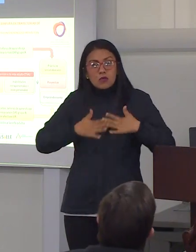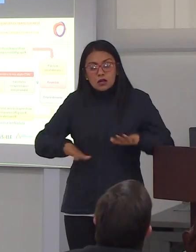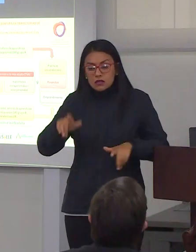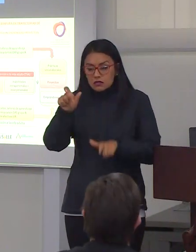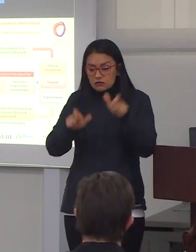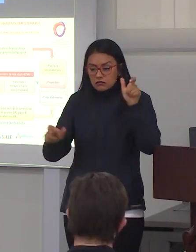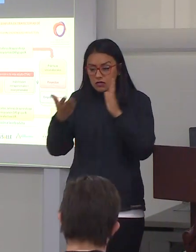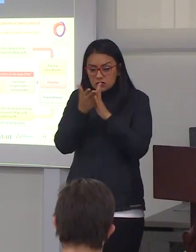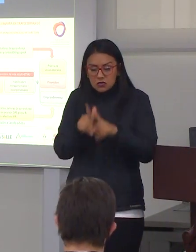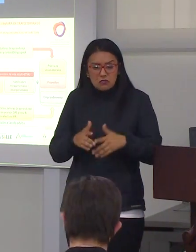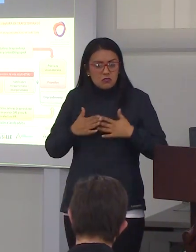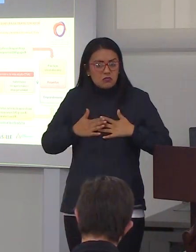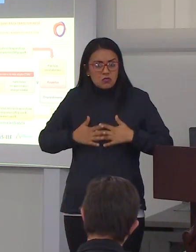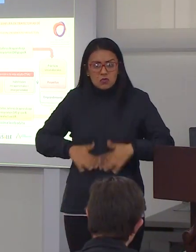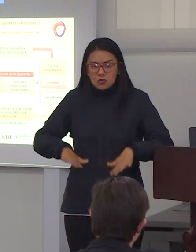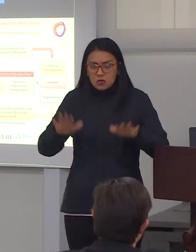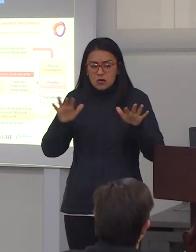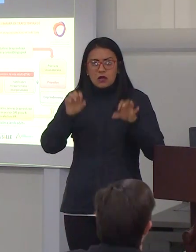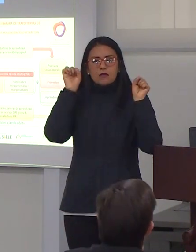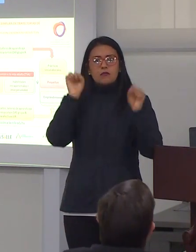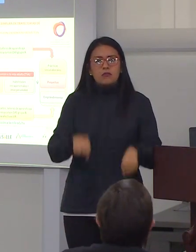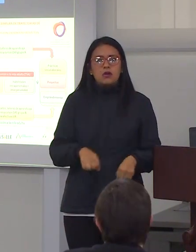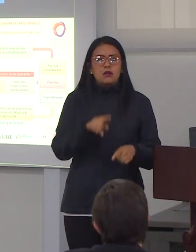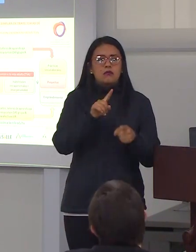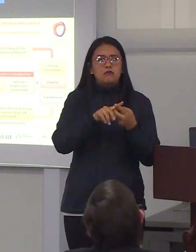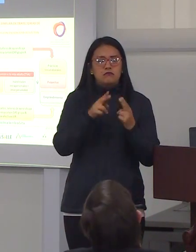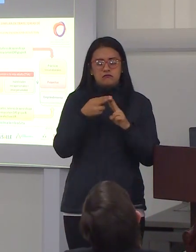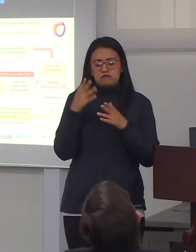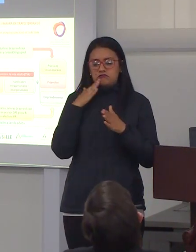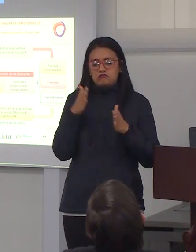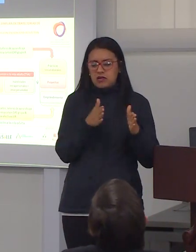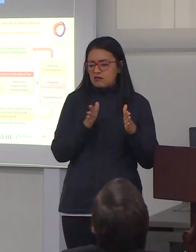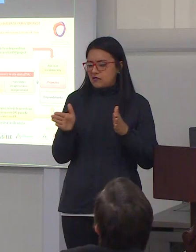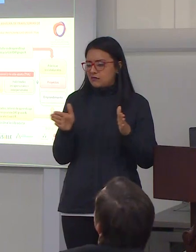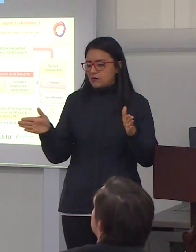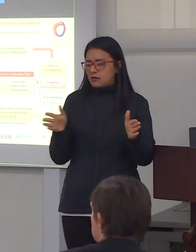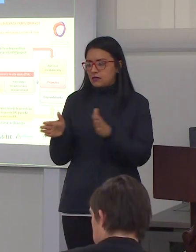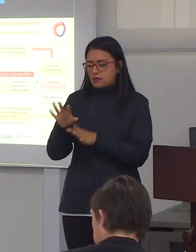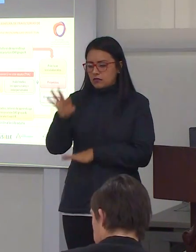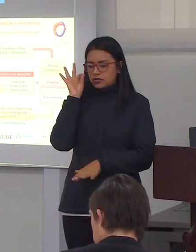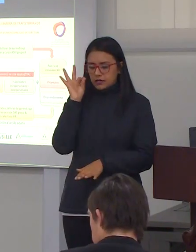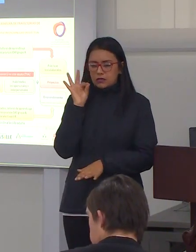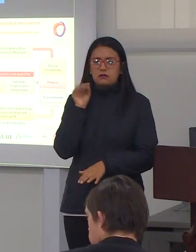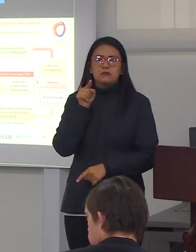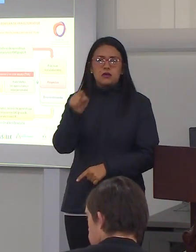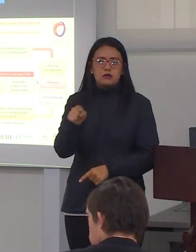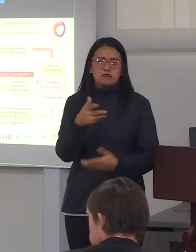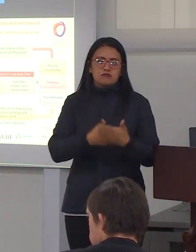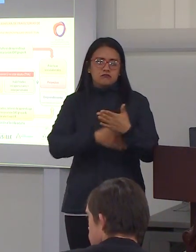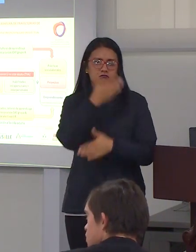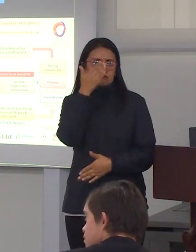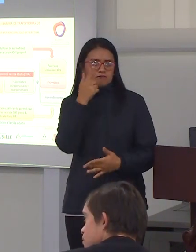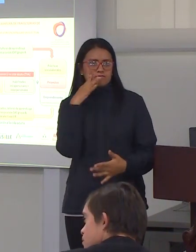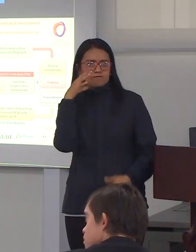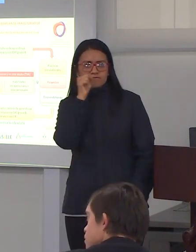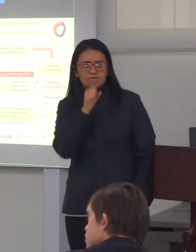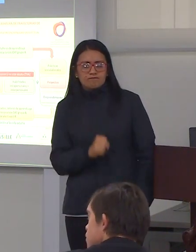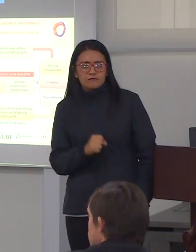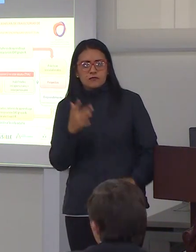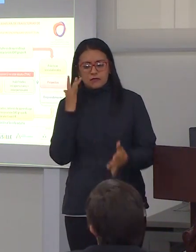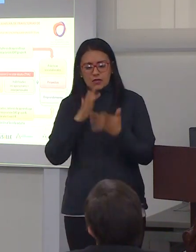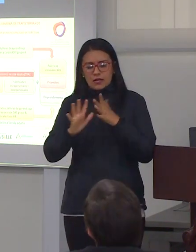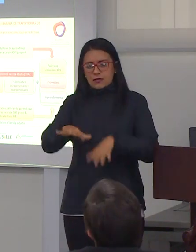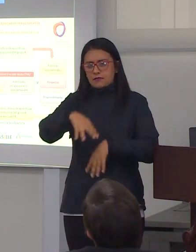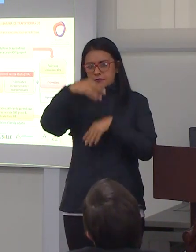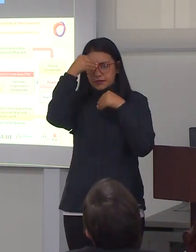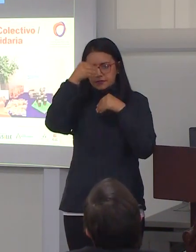estudiante pueda acoger alguna de esas trayectorias y empecemos a encontrarnos, digamos, en los